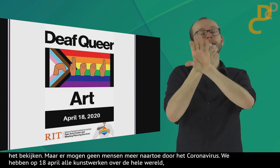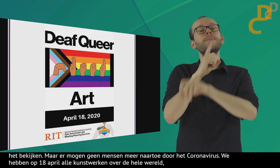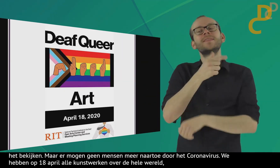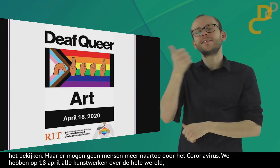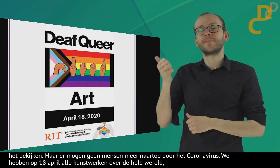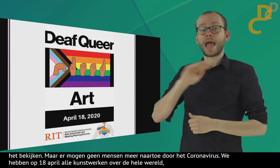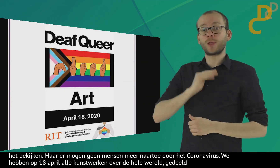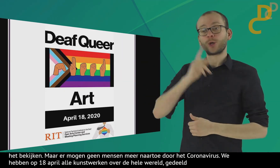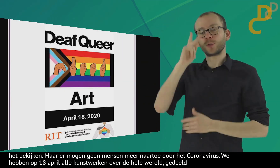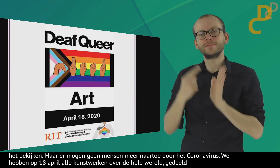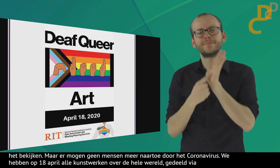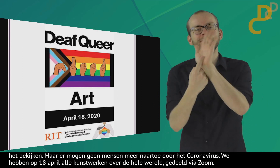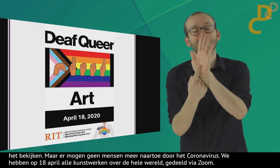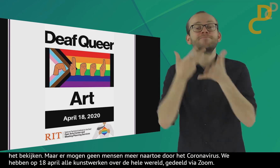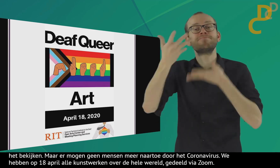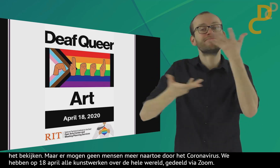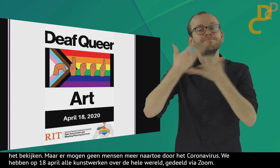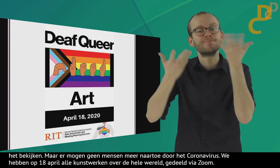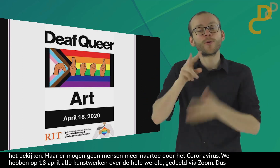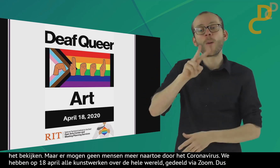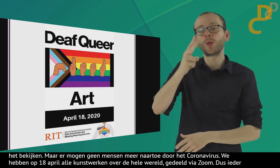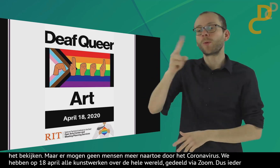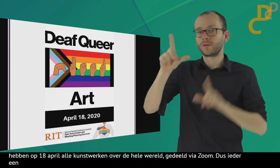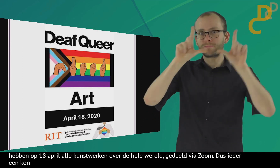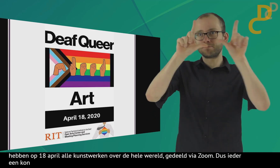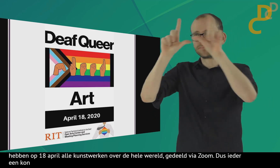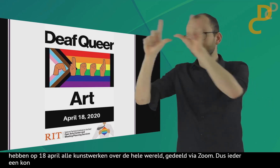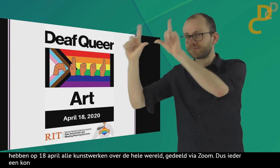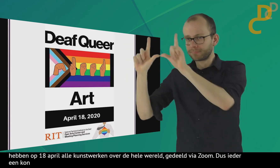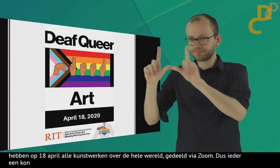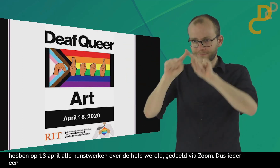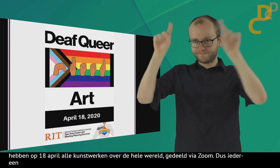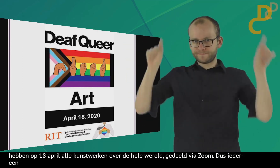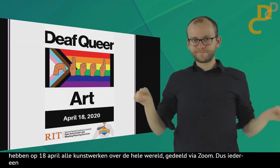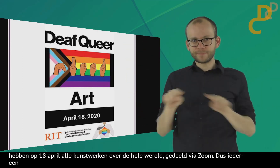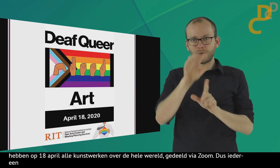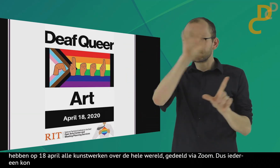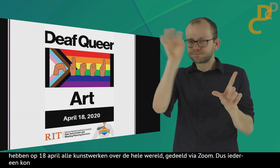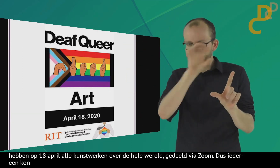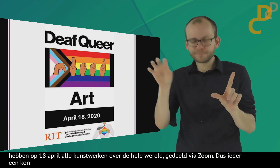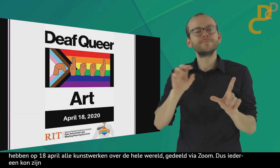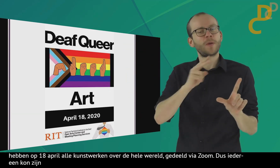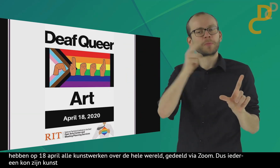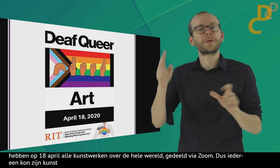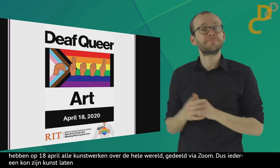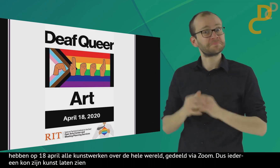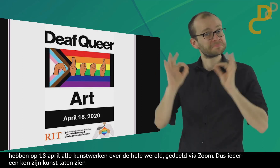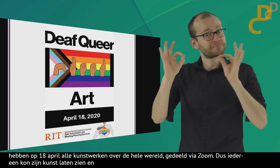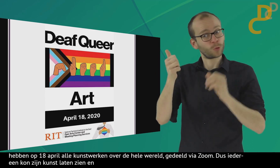Zoom. Dus iedereen kon zijn eigen kunst laten zien en er wat over vertellen. En zo kwamen ze allemaal aan de beurt, mochten ze allemaal één voor één op het scherm